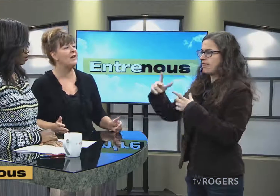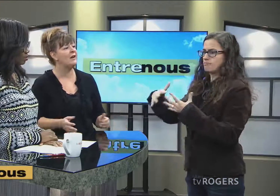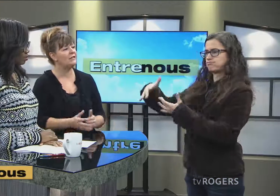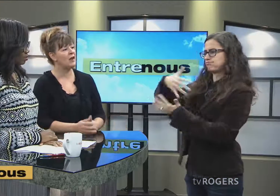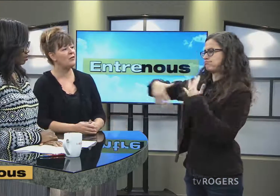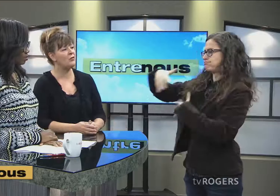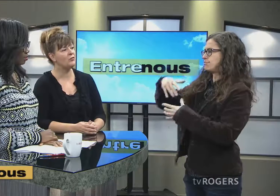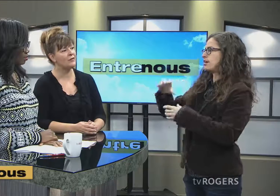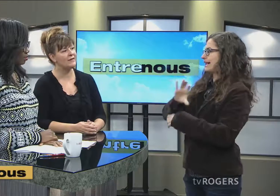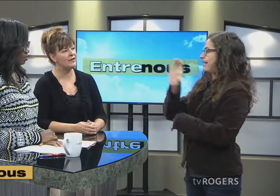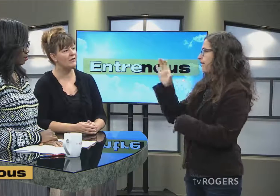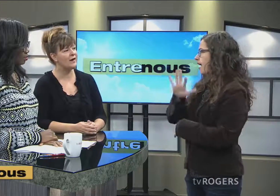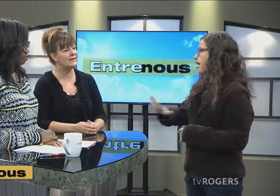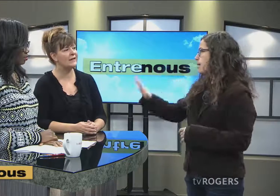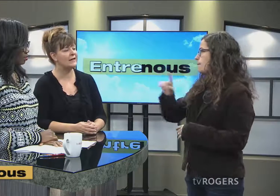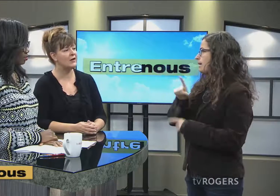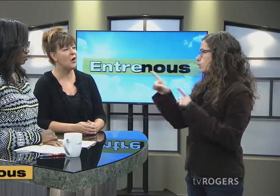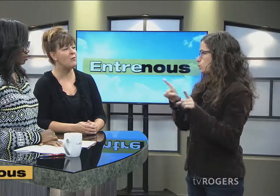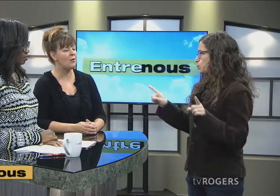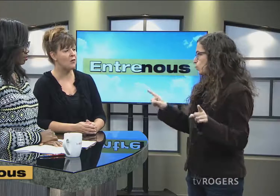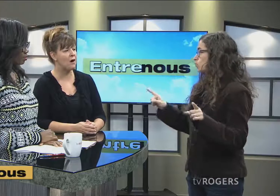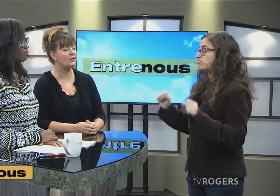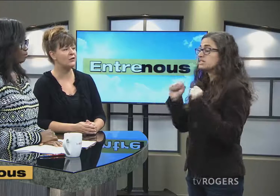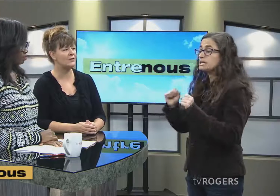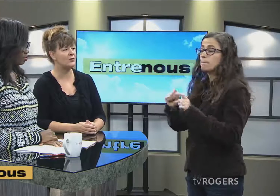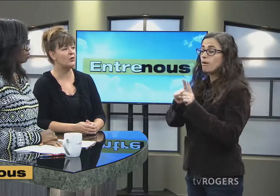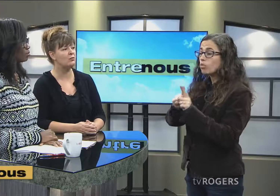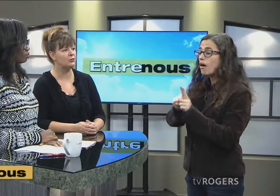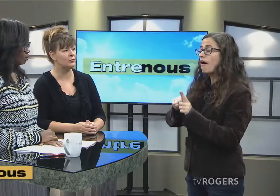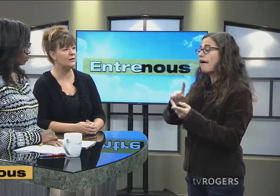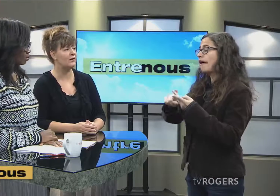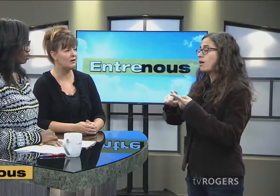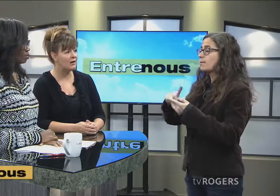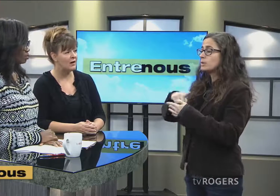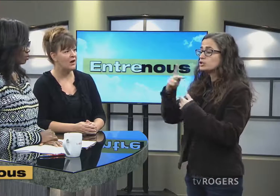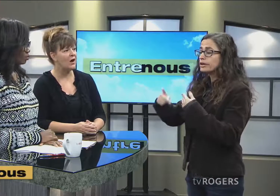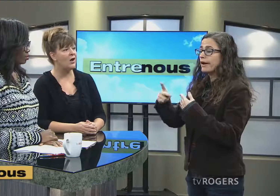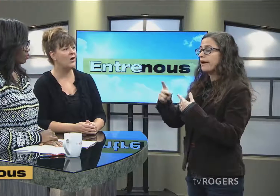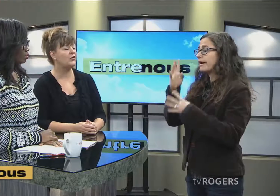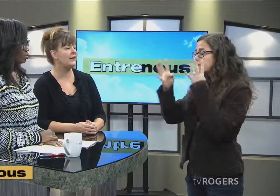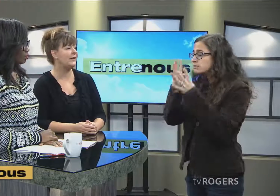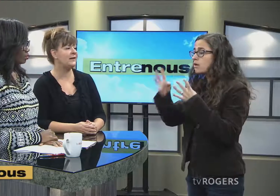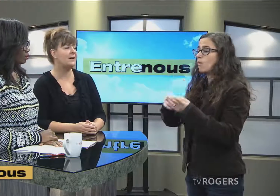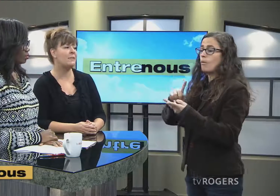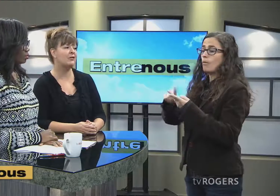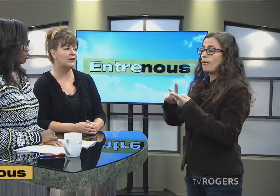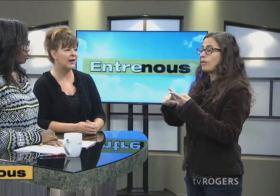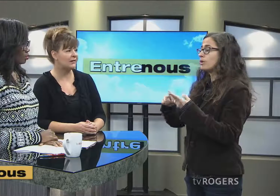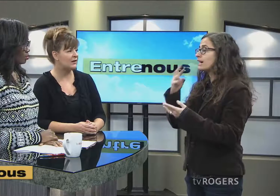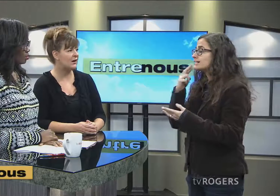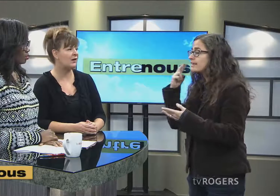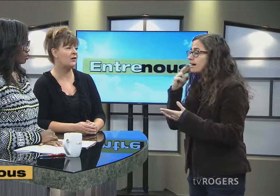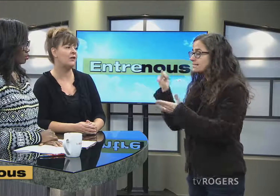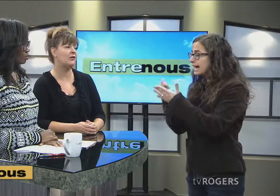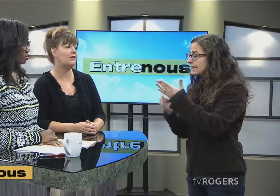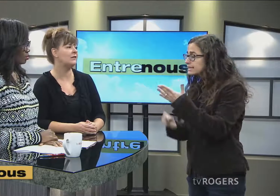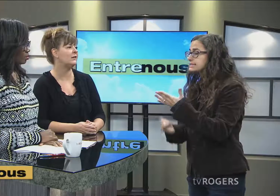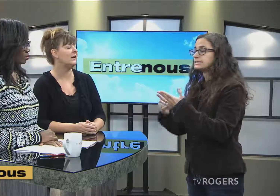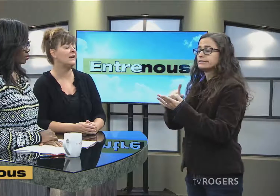majoritaire. Dans le fond, ce qu'on essaie de faire, c'est créer un pont entre ces deux communautés-là, de créer des